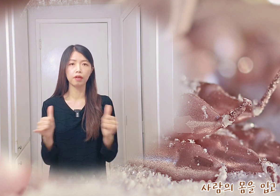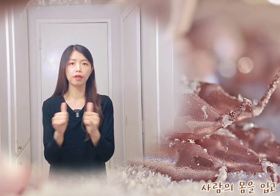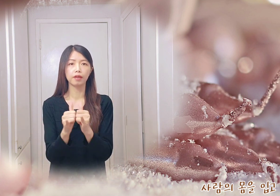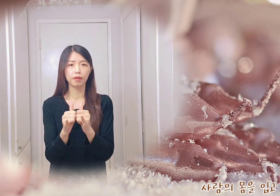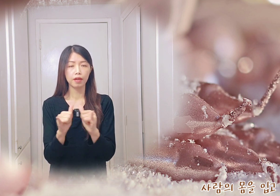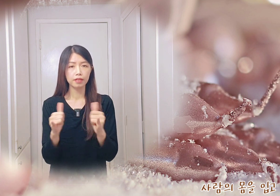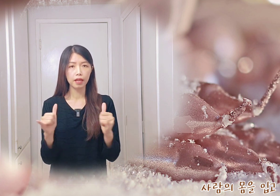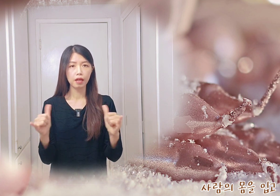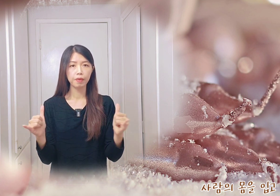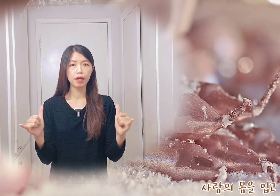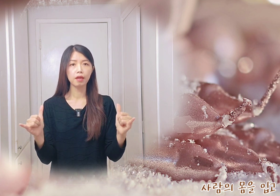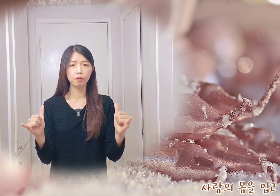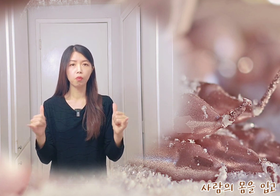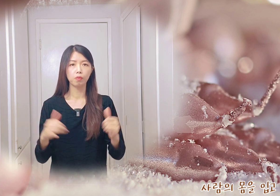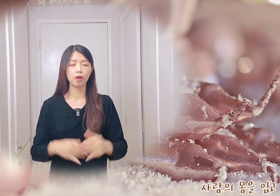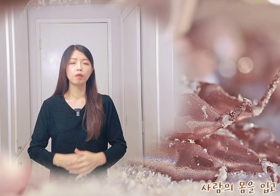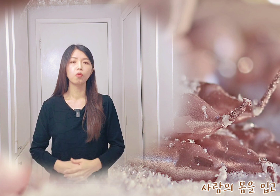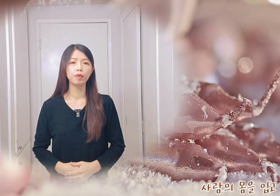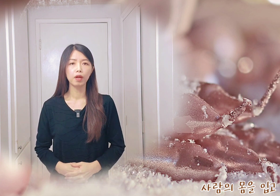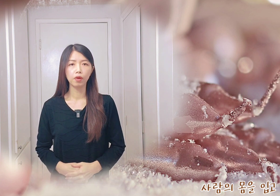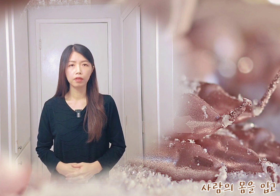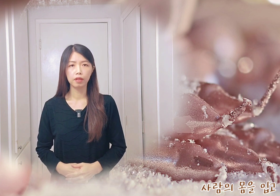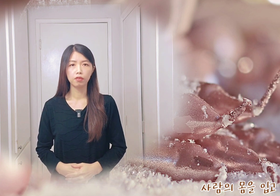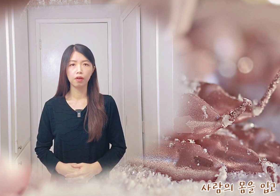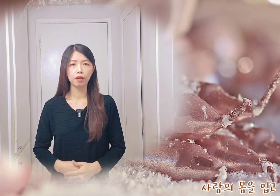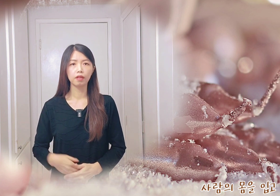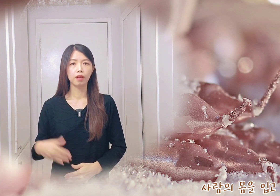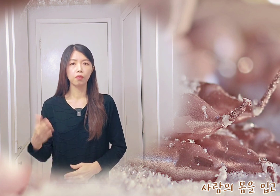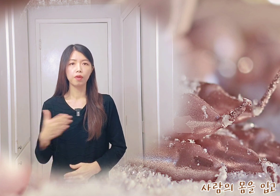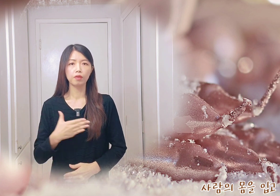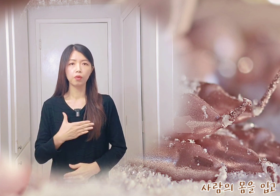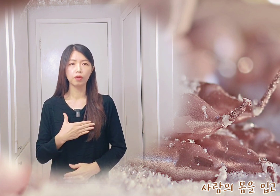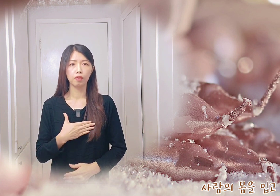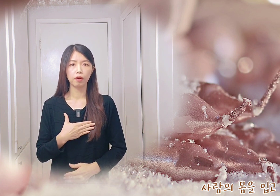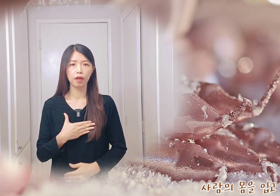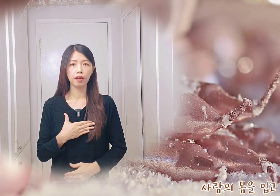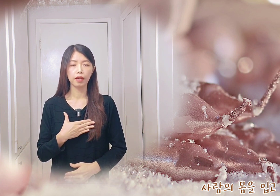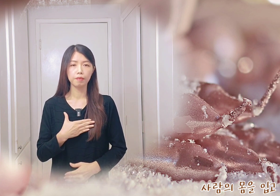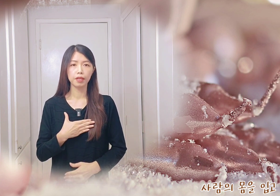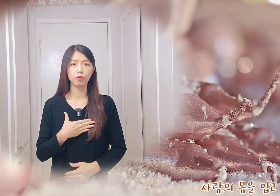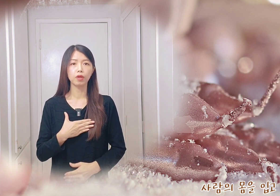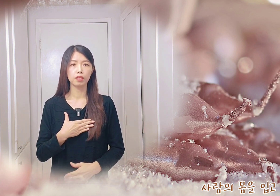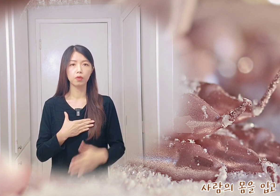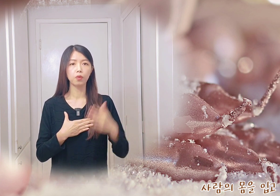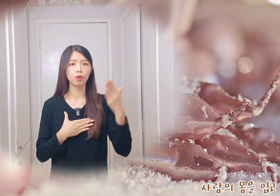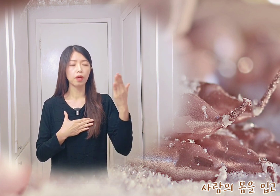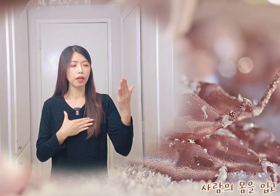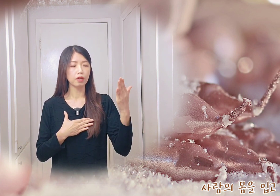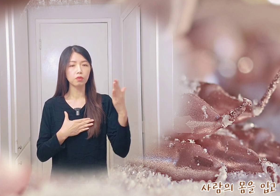수어예요. 사람의 몸이라고 한 뜻의 수어는 왼손은 이렇게